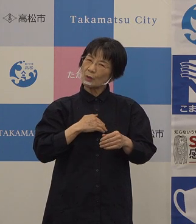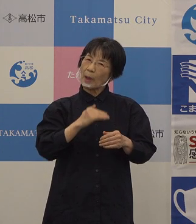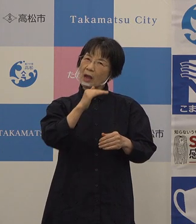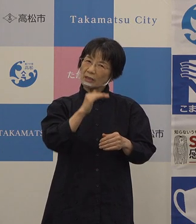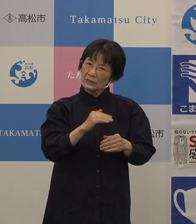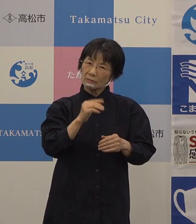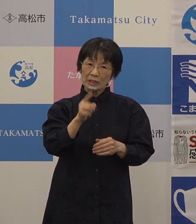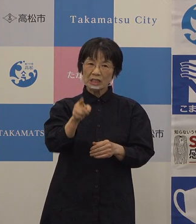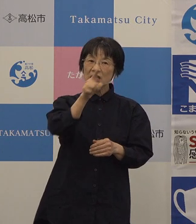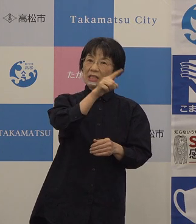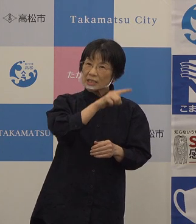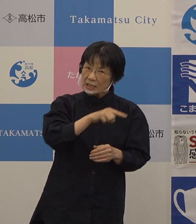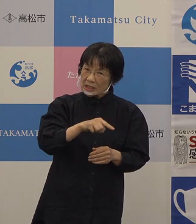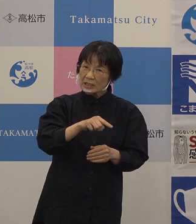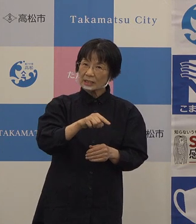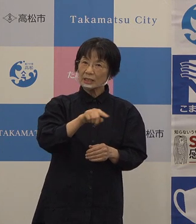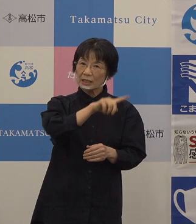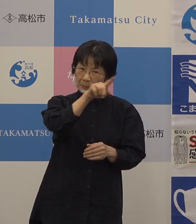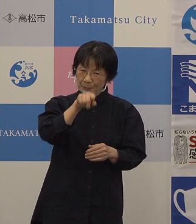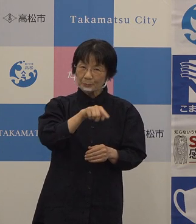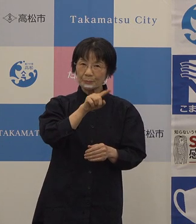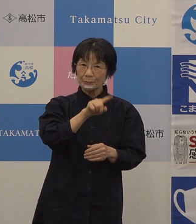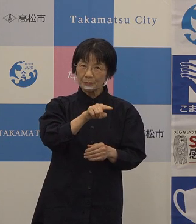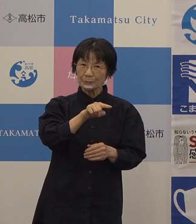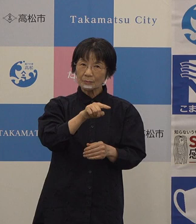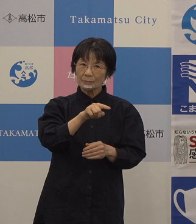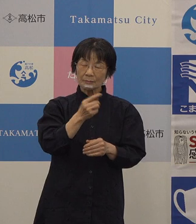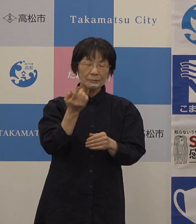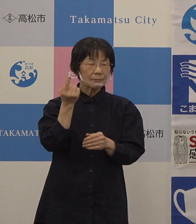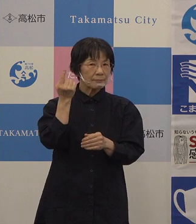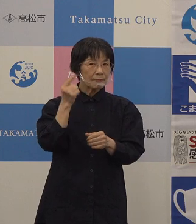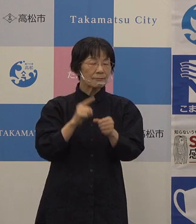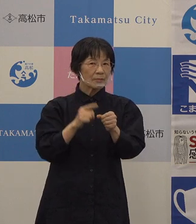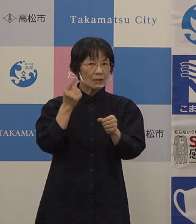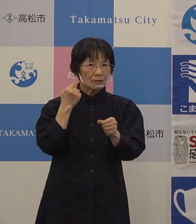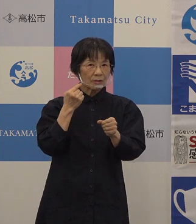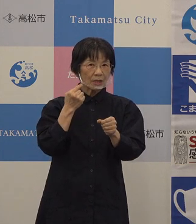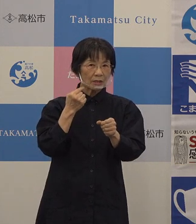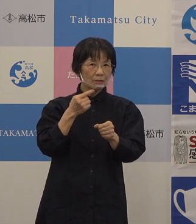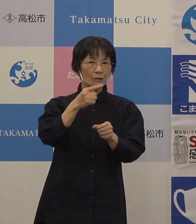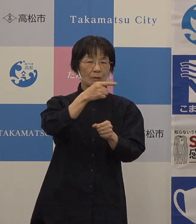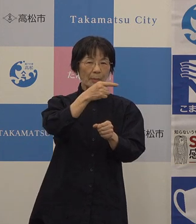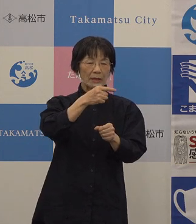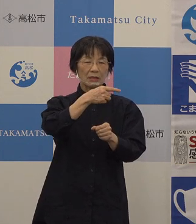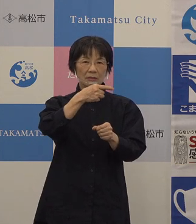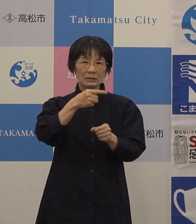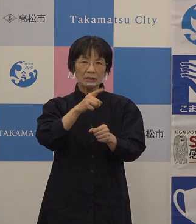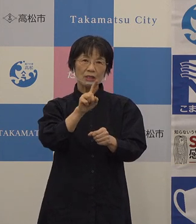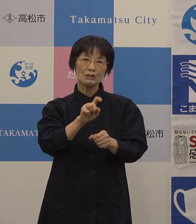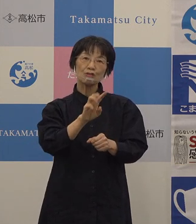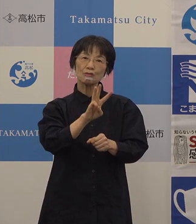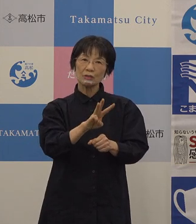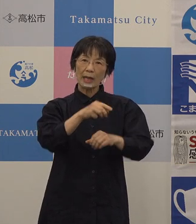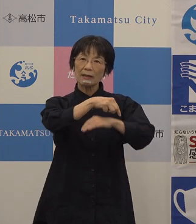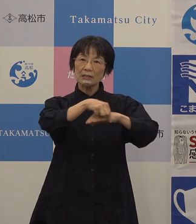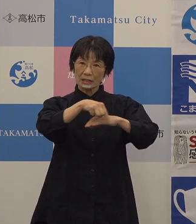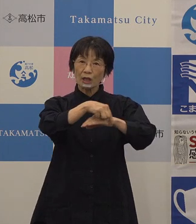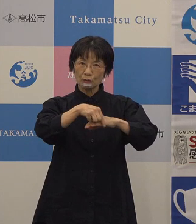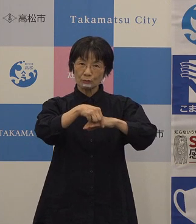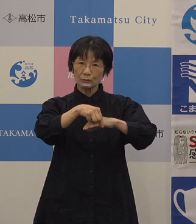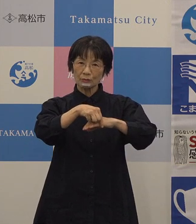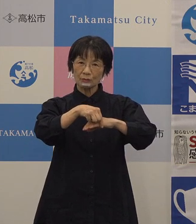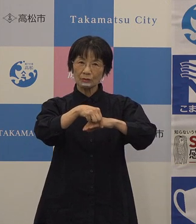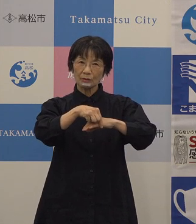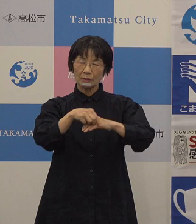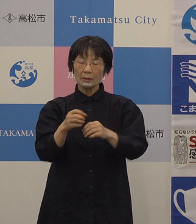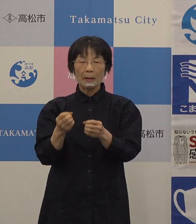C に分類される施策は、昨年度より1施策と減り13施策となっておりますが、